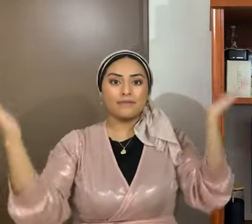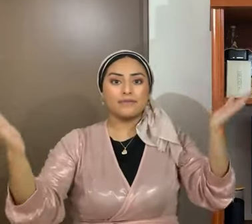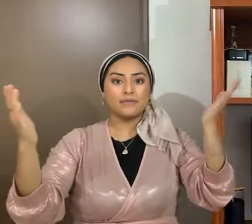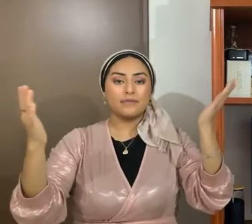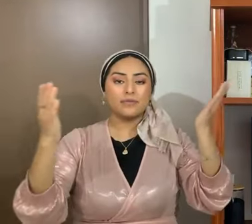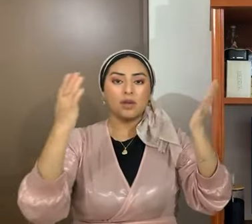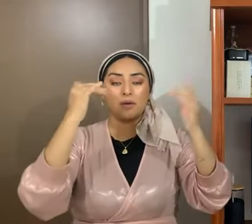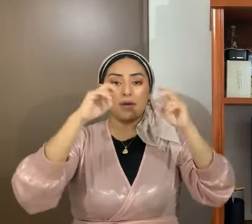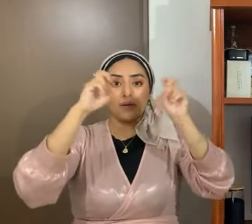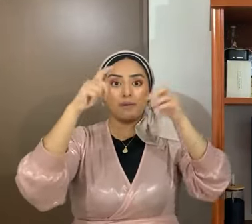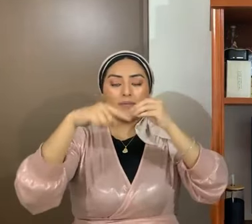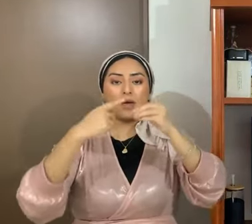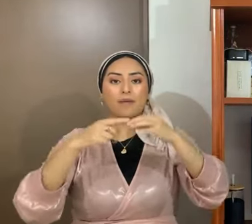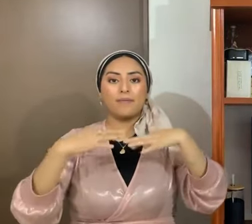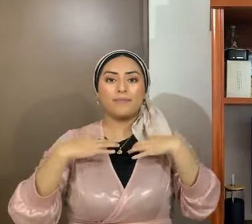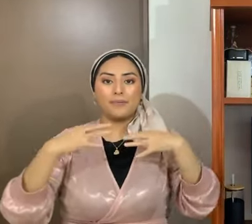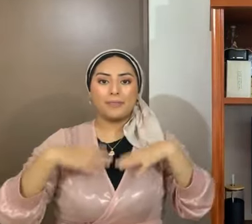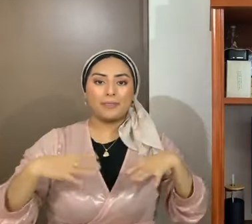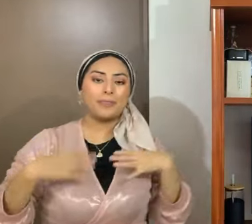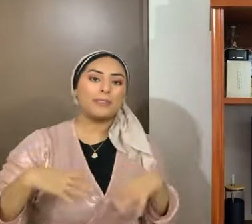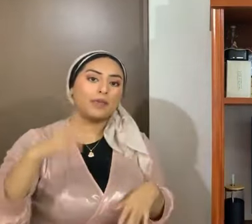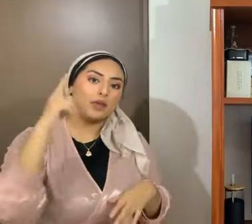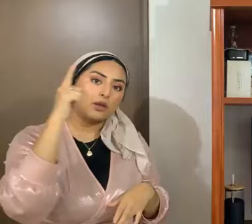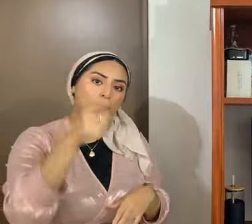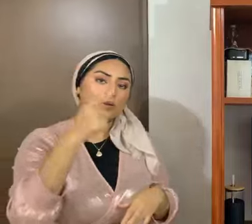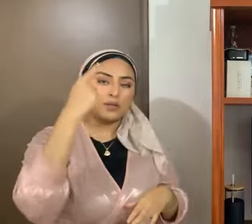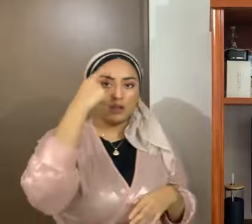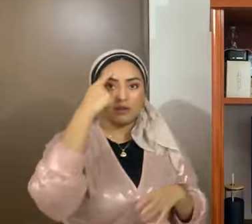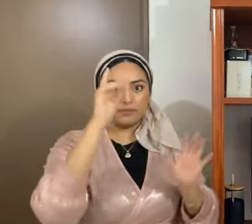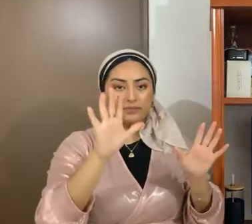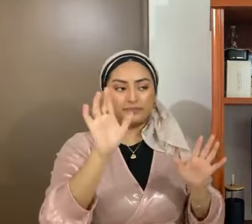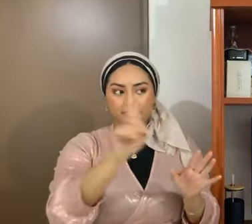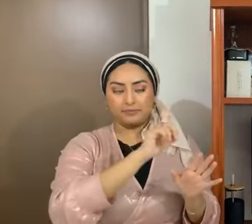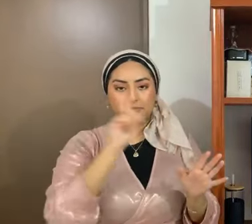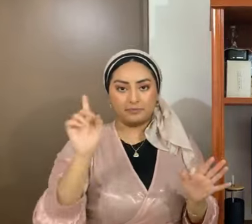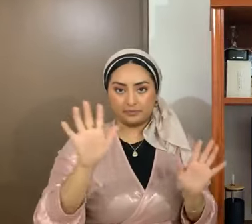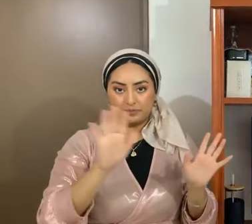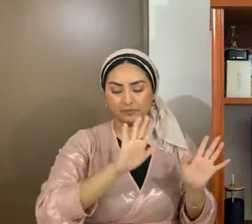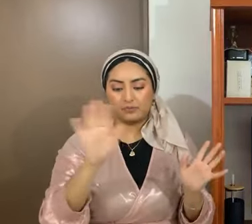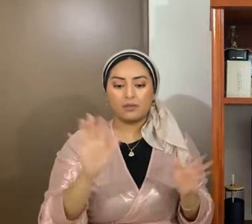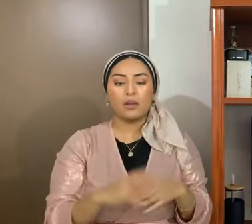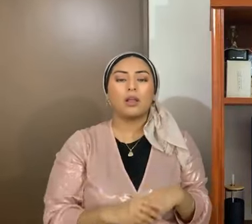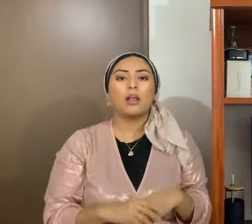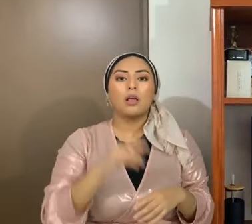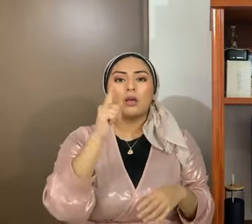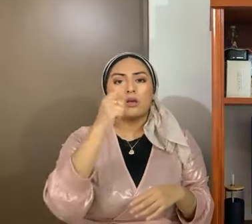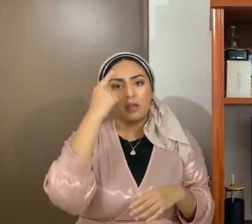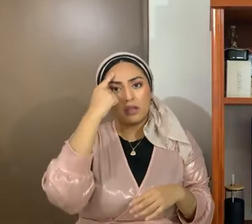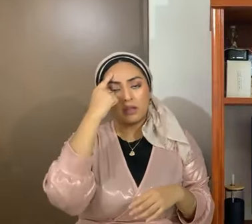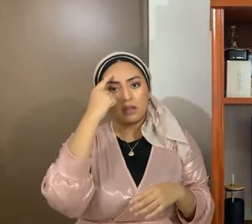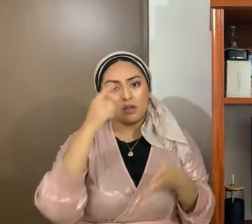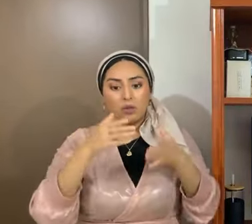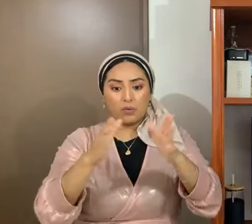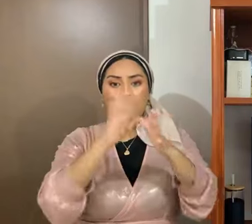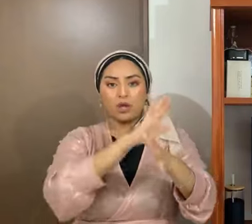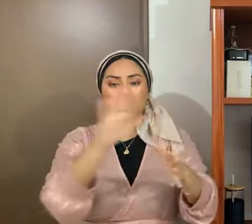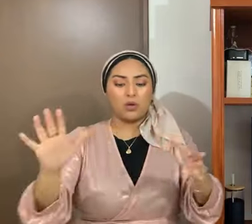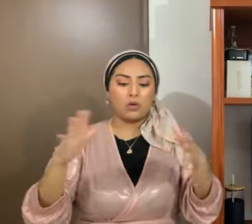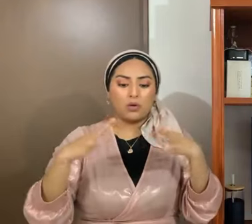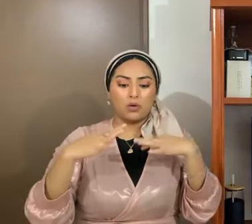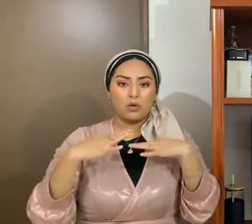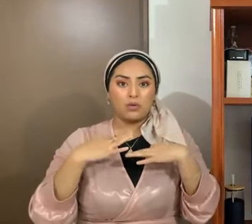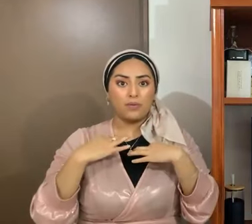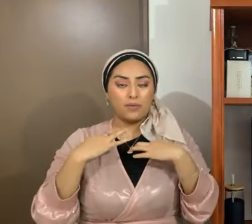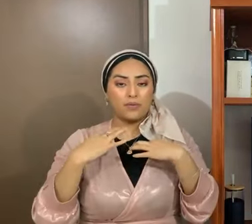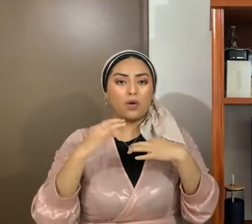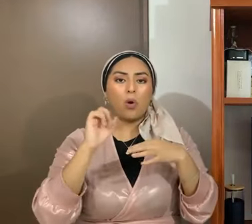Por eso el tema de la vestimenta. Ustedes creen, a ver, cada quien, ustedes creen que la forma en la que te vistes o